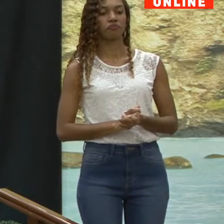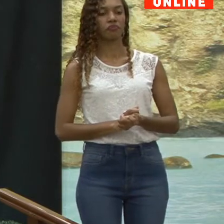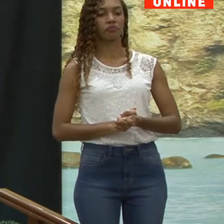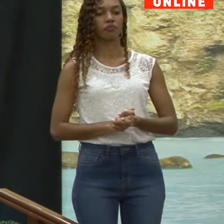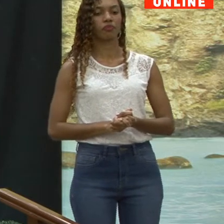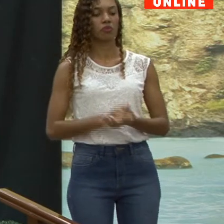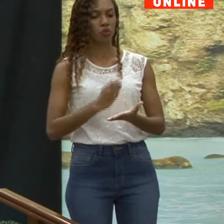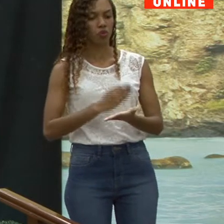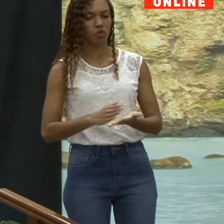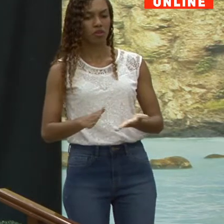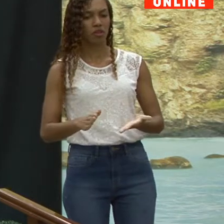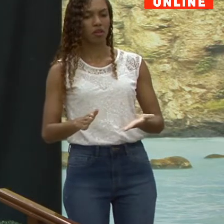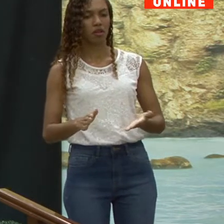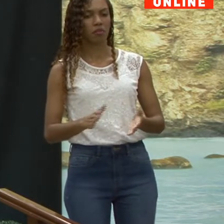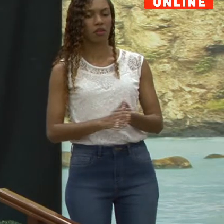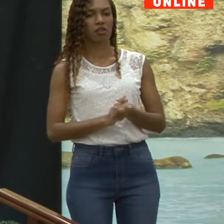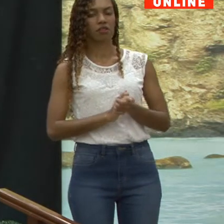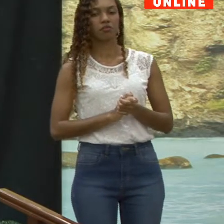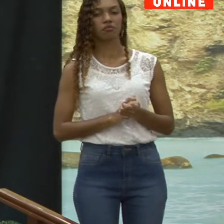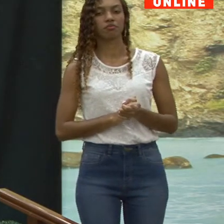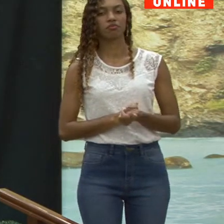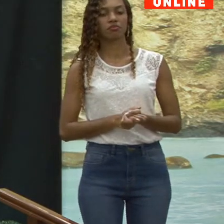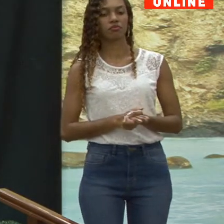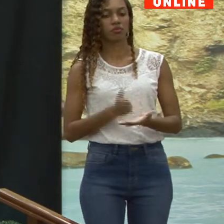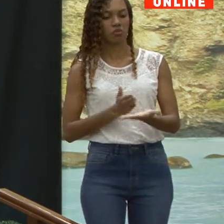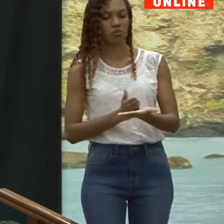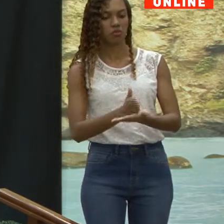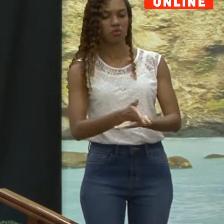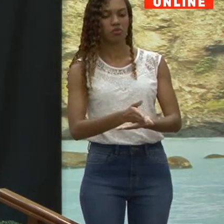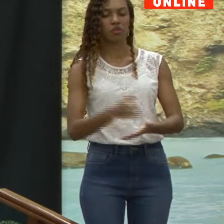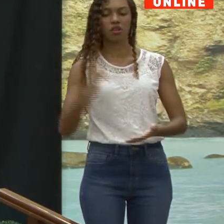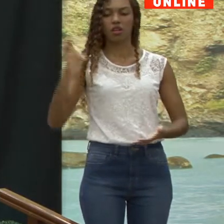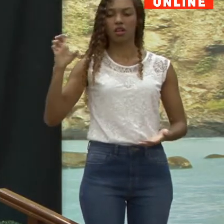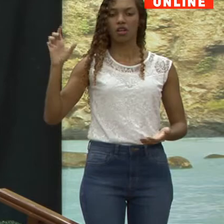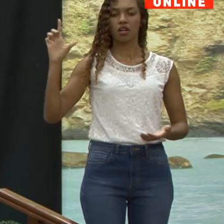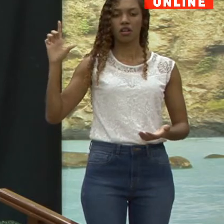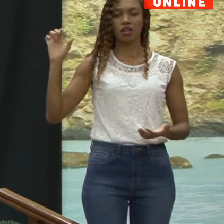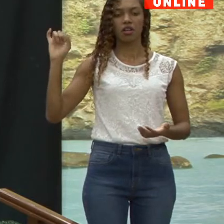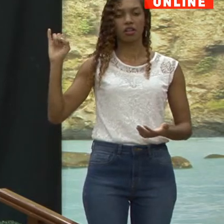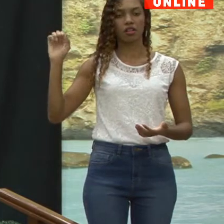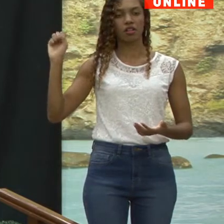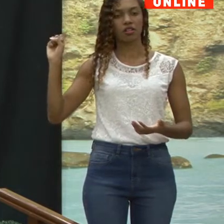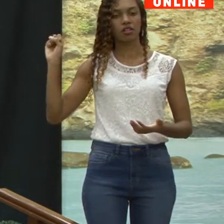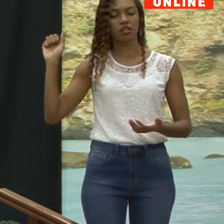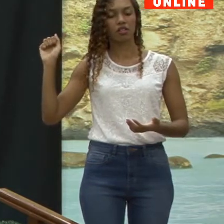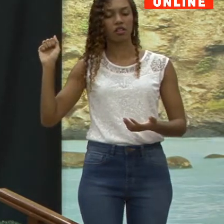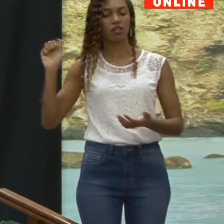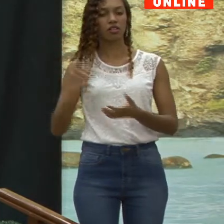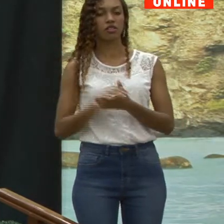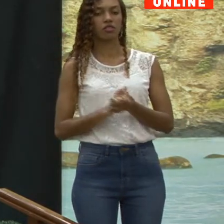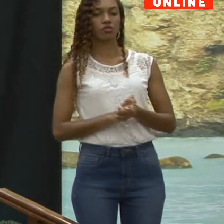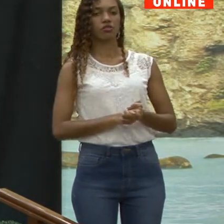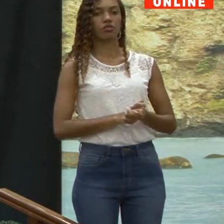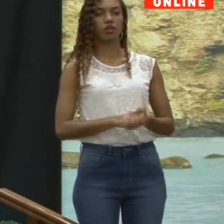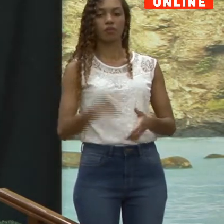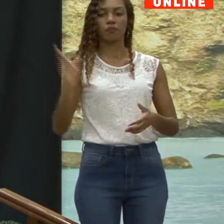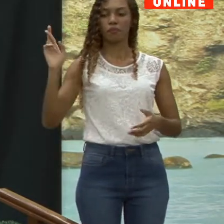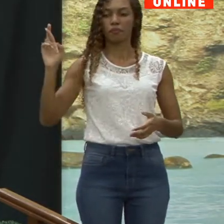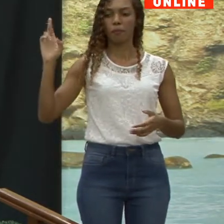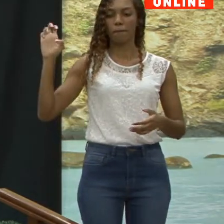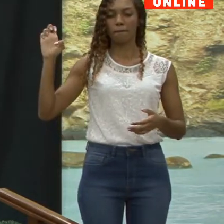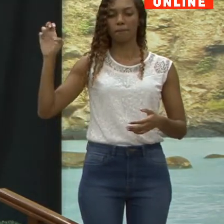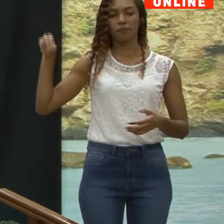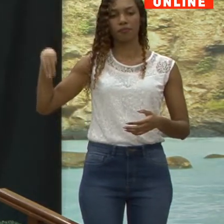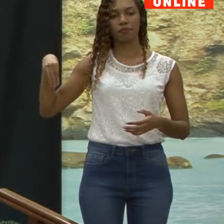trajetória, Elias recebeu uma recompensa por não murmurar, por não